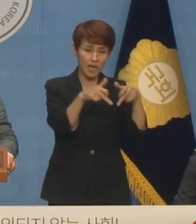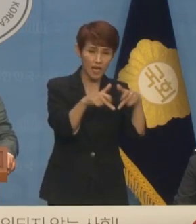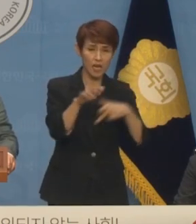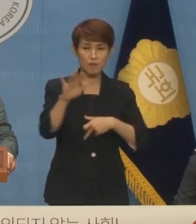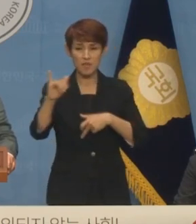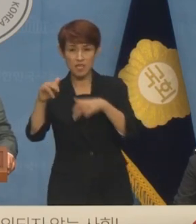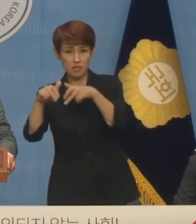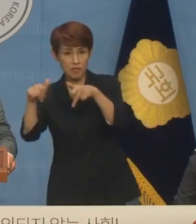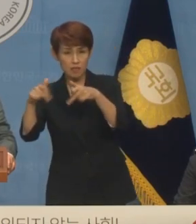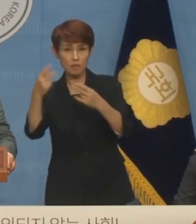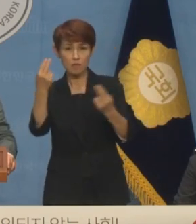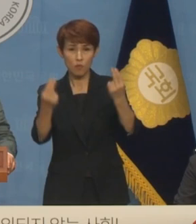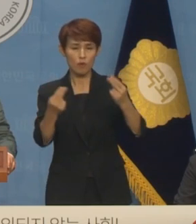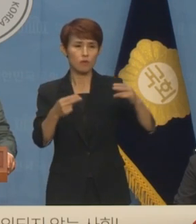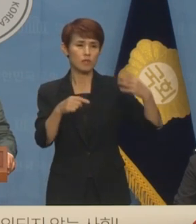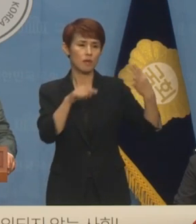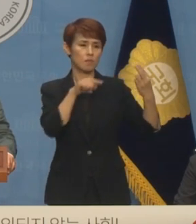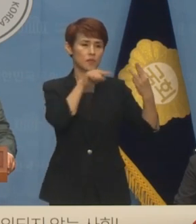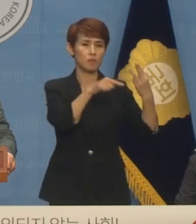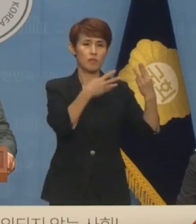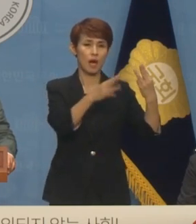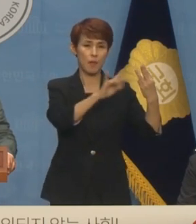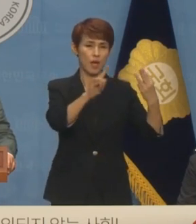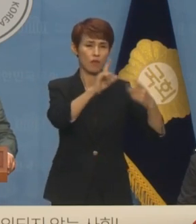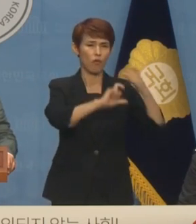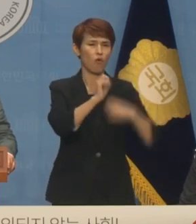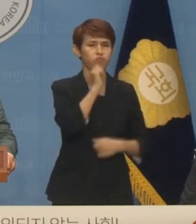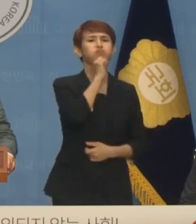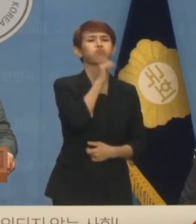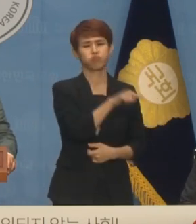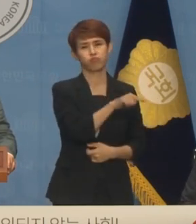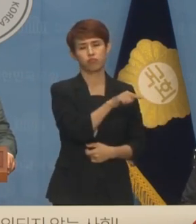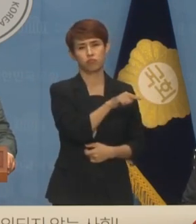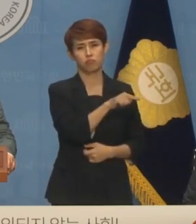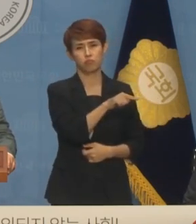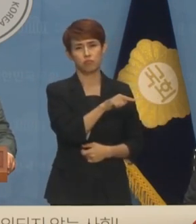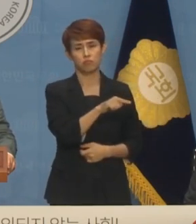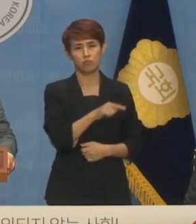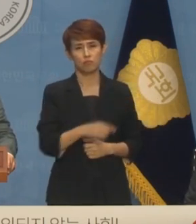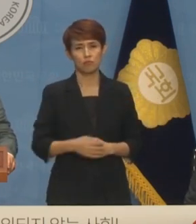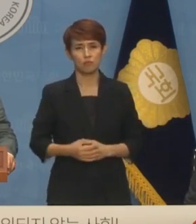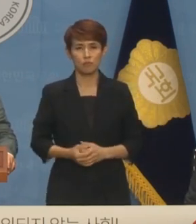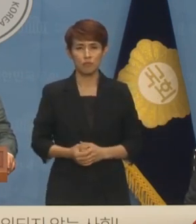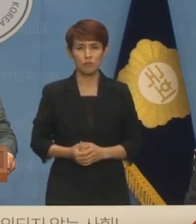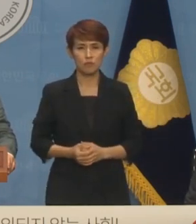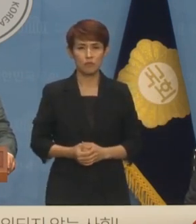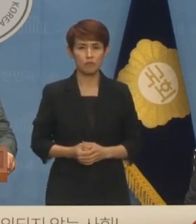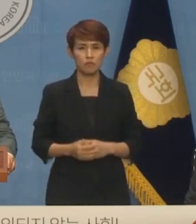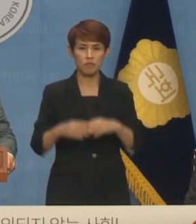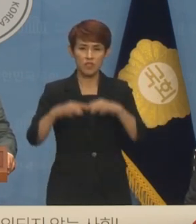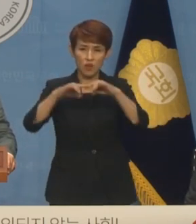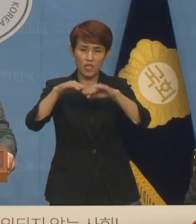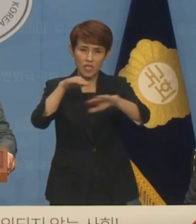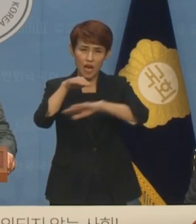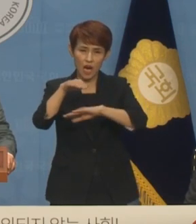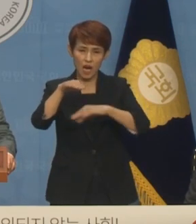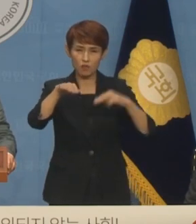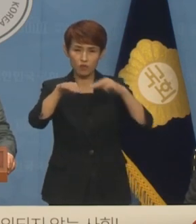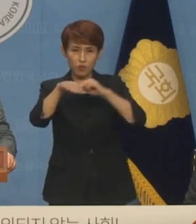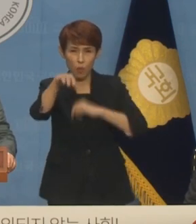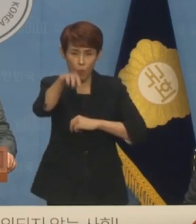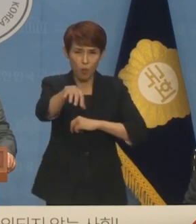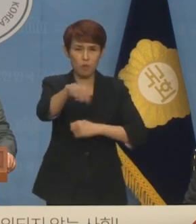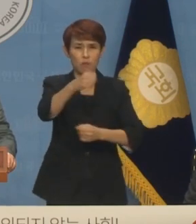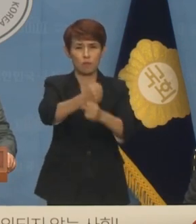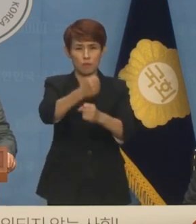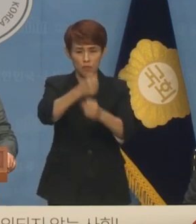비장애인보다 3.4배 더 높다는 결과를 내놨습니다. 문제는 빈곤만이 아닙니다. 전기차 충전소를 설치를